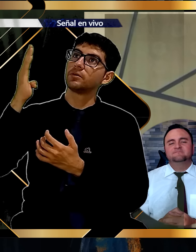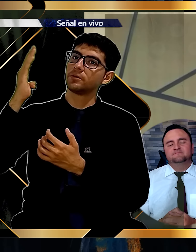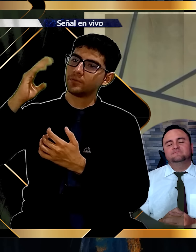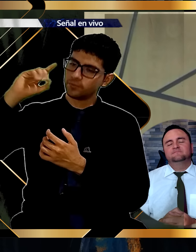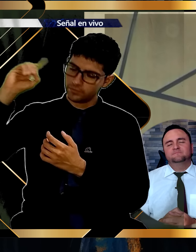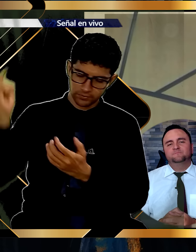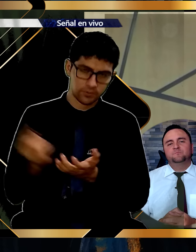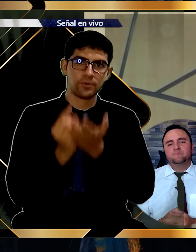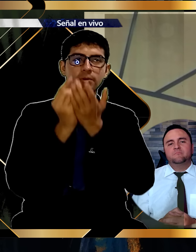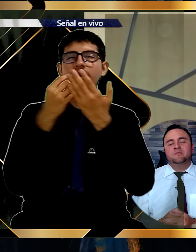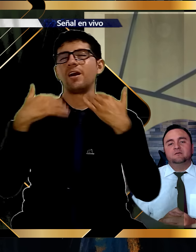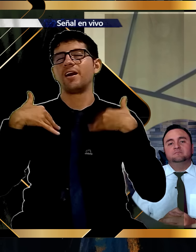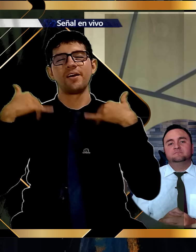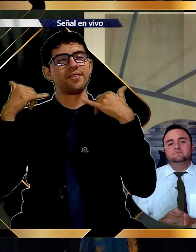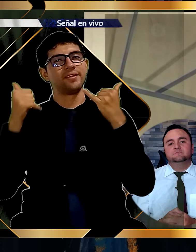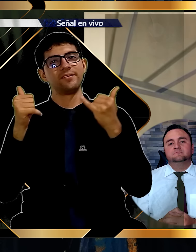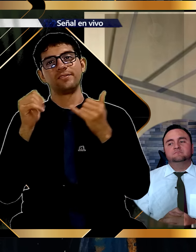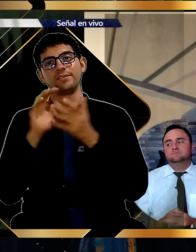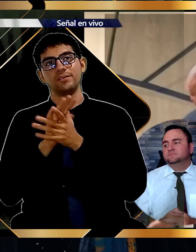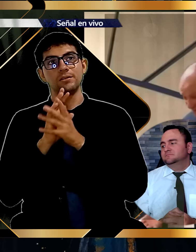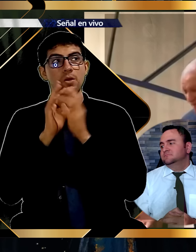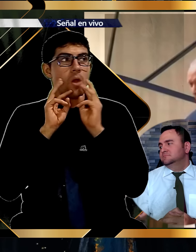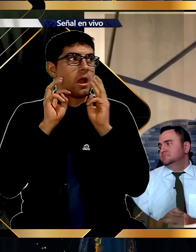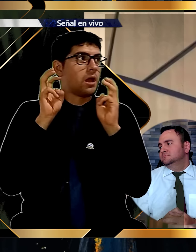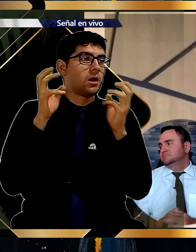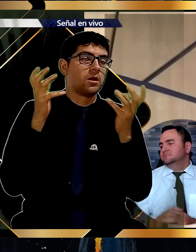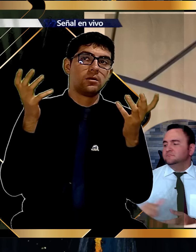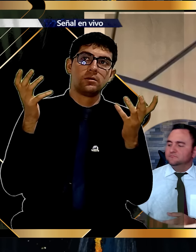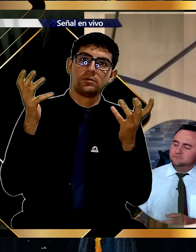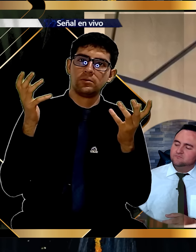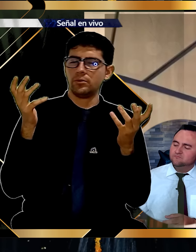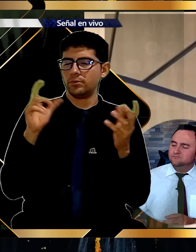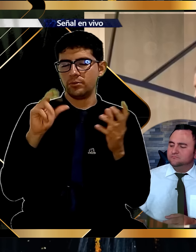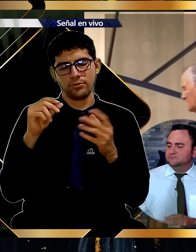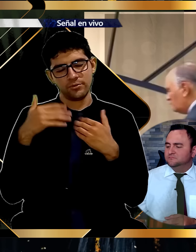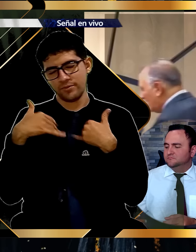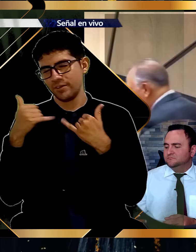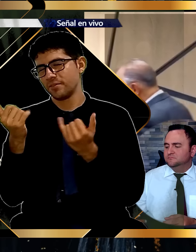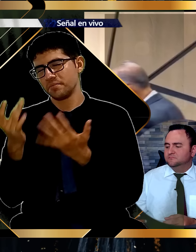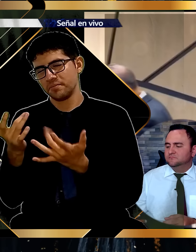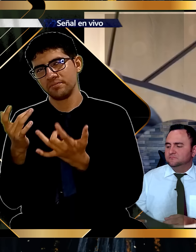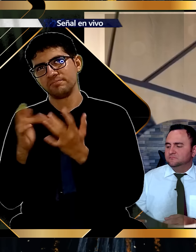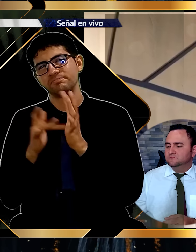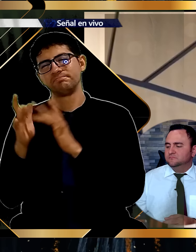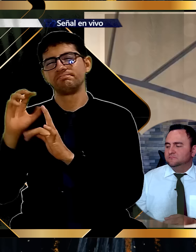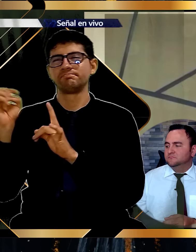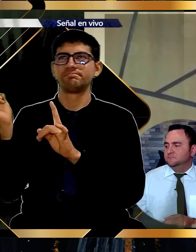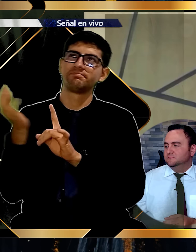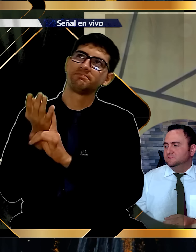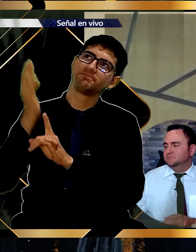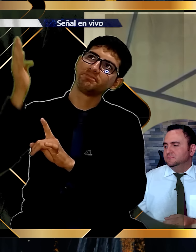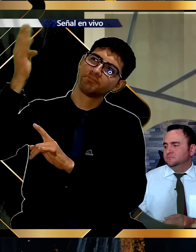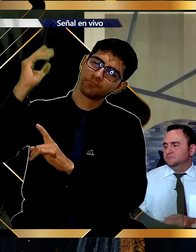La sorpresa es que no llegue rápido. Le estamos esperando. Sí, ven Señor Jesús.